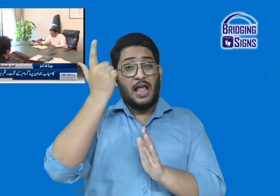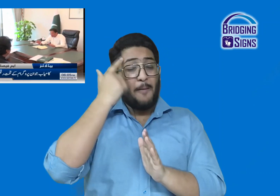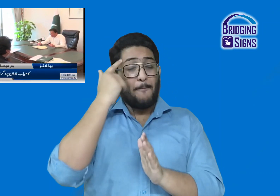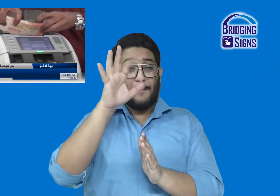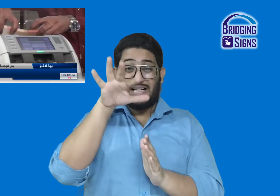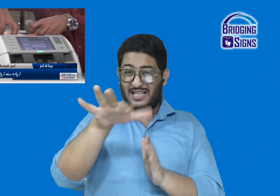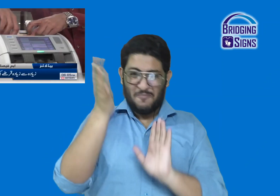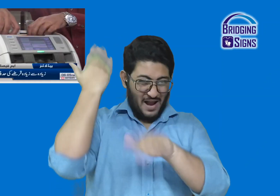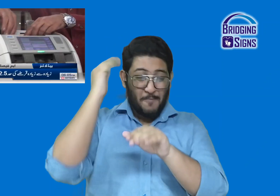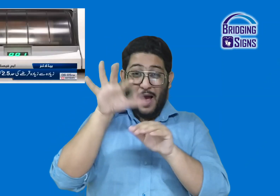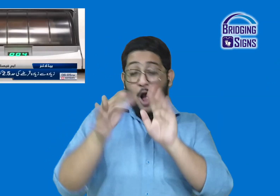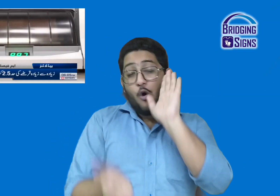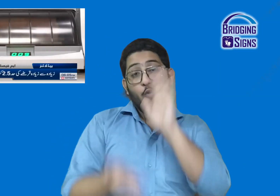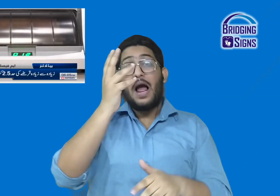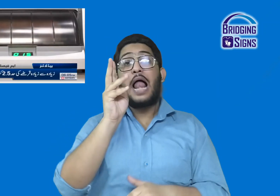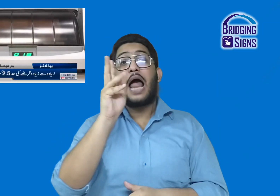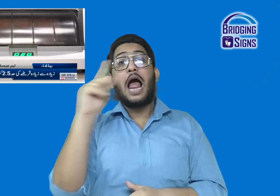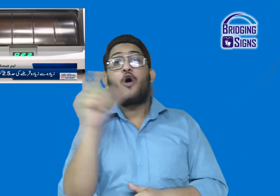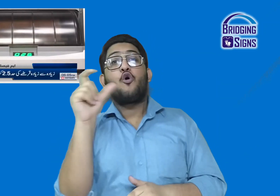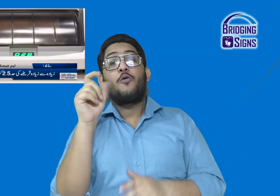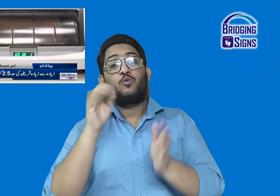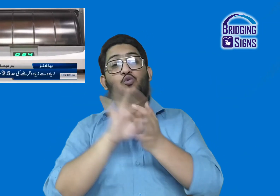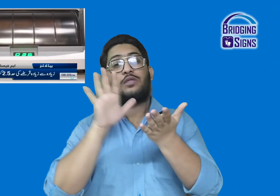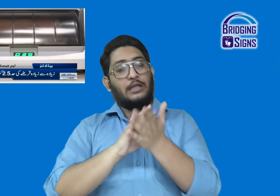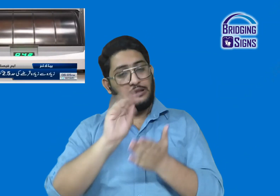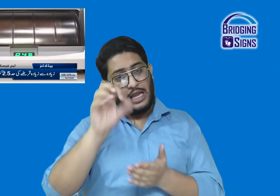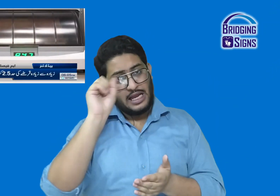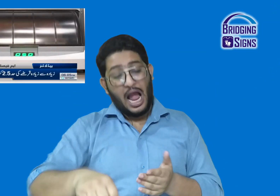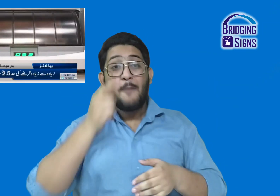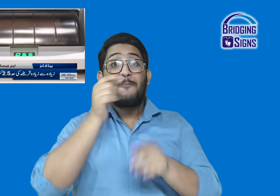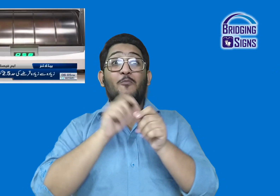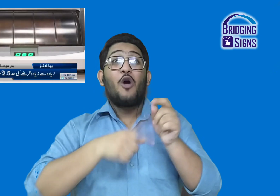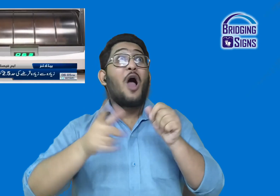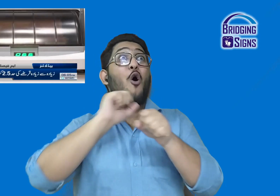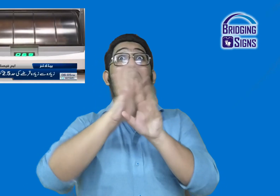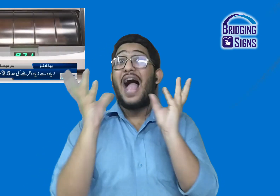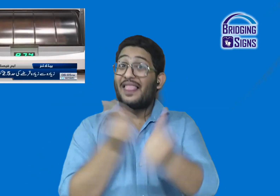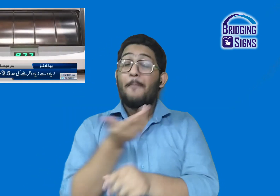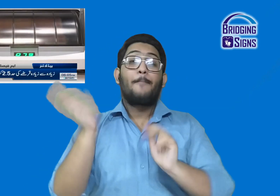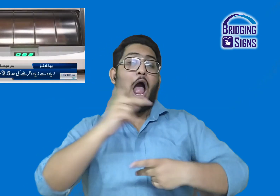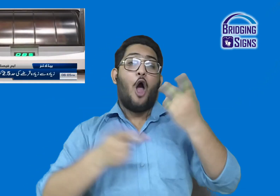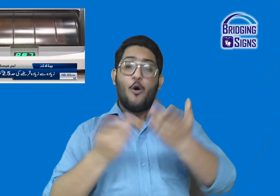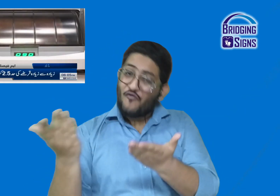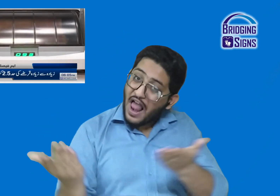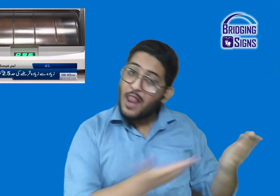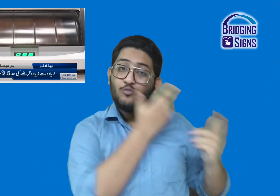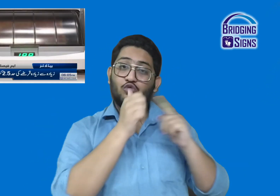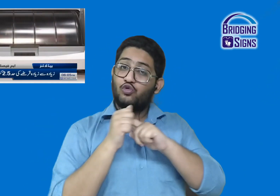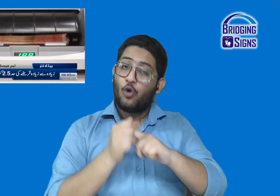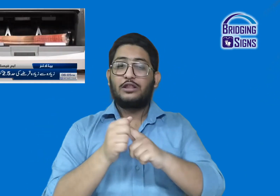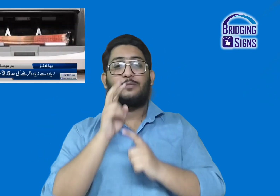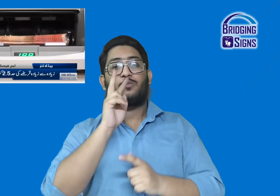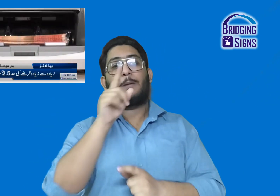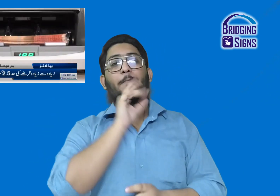ज्यादा से ज्यादा कर्जे की हद 50 लाख से बढ़ाकर 2.5 करोड़ रुपए कर दी गई। लॉकडाउन में नरमी आते ही नौजवानों को कारोबारी मैदान में